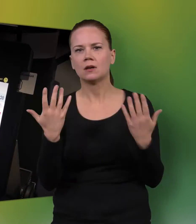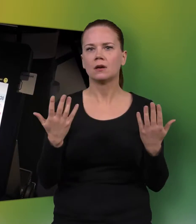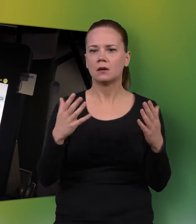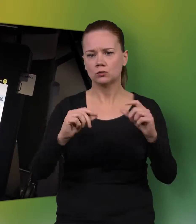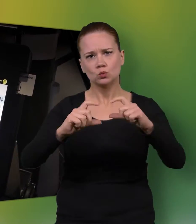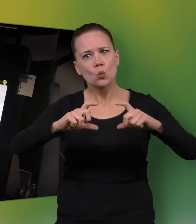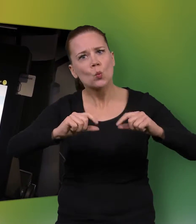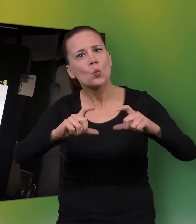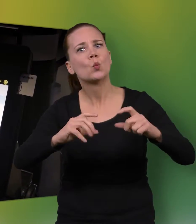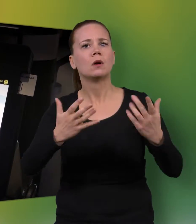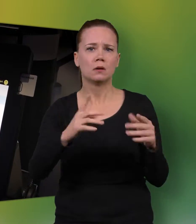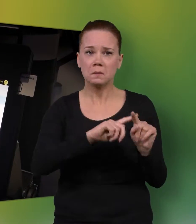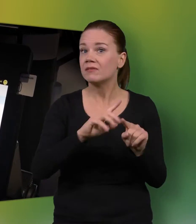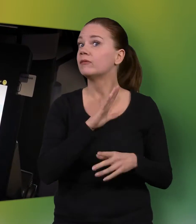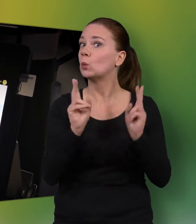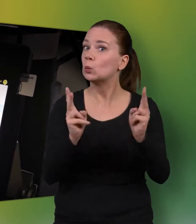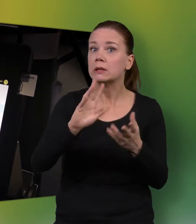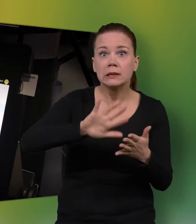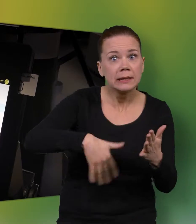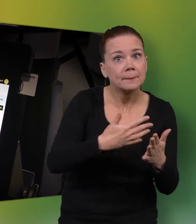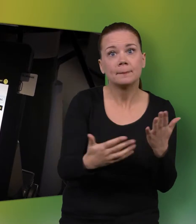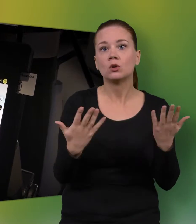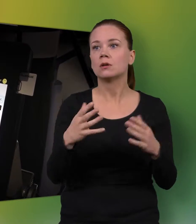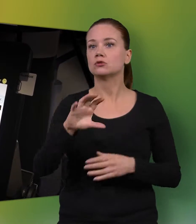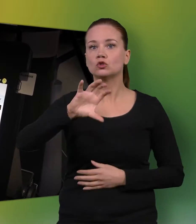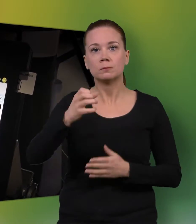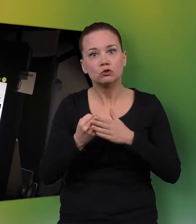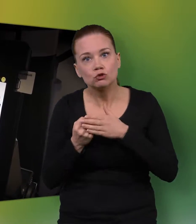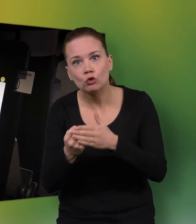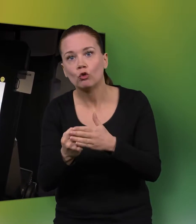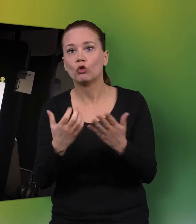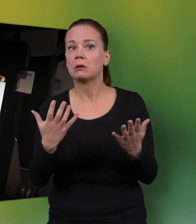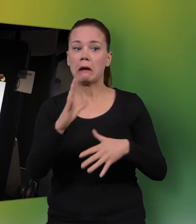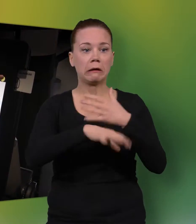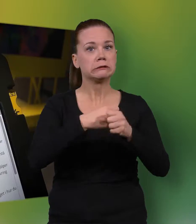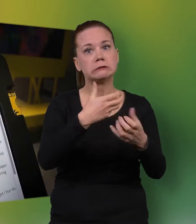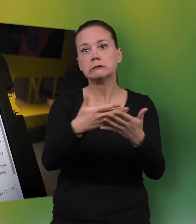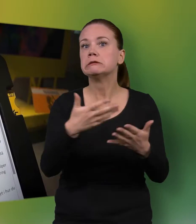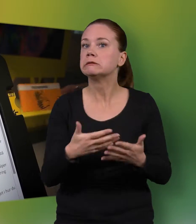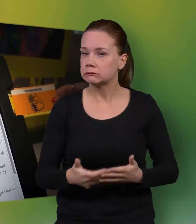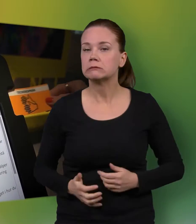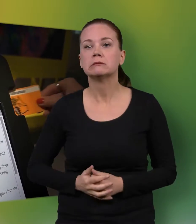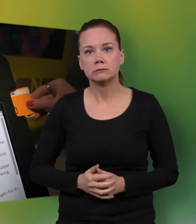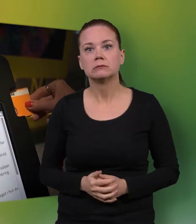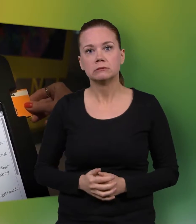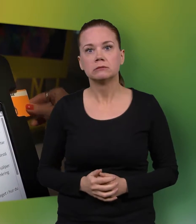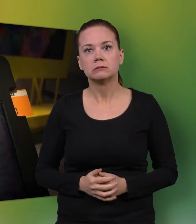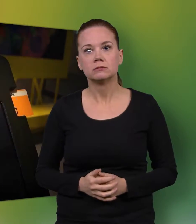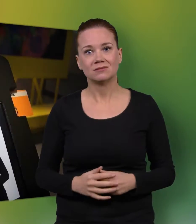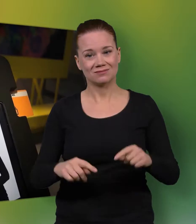under skärmen. Du kan även få informationen på teckenspråk, med symbolstöd eller på engelska.